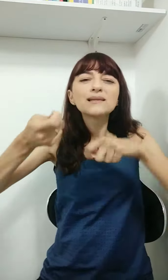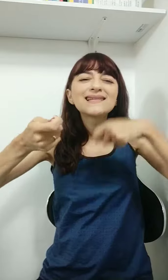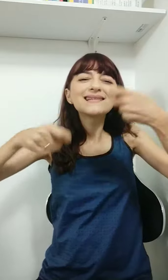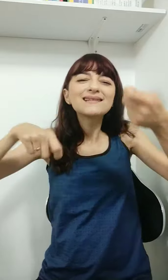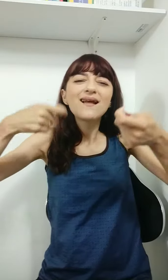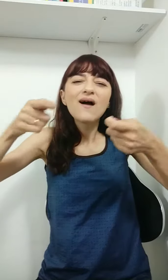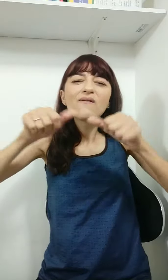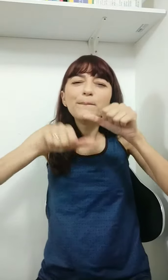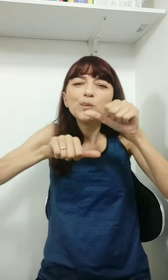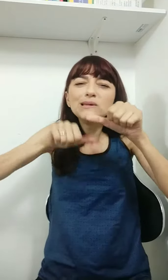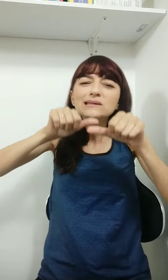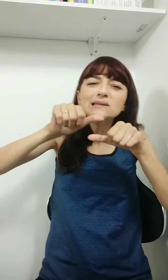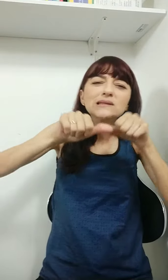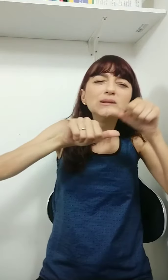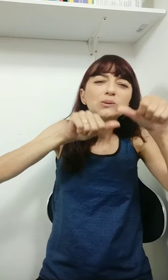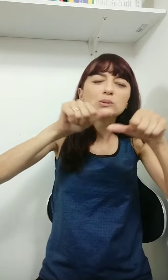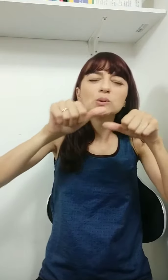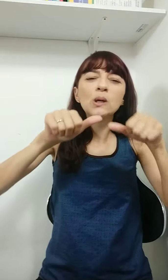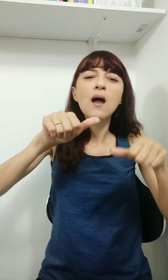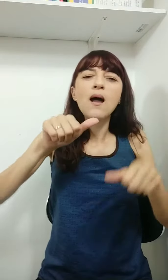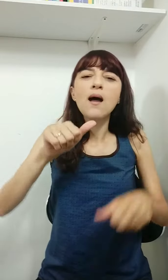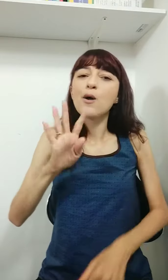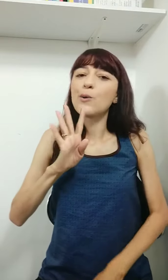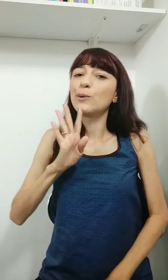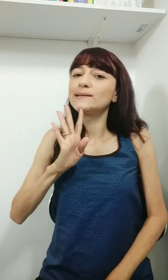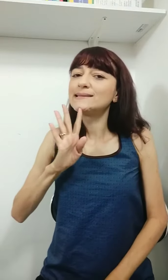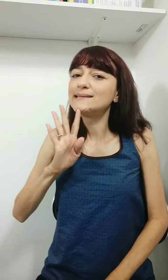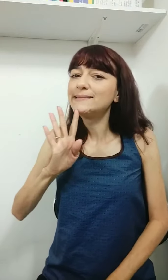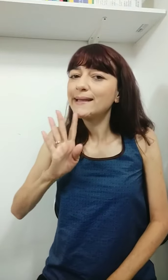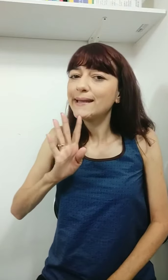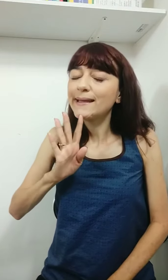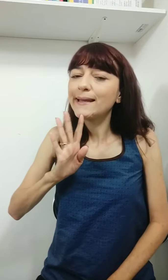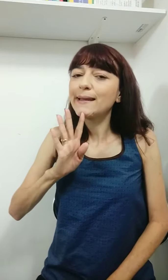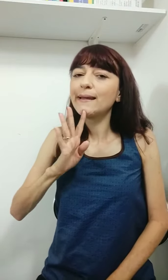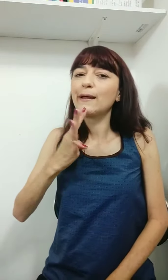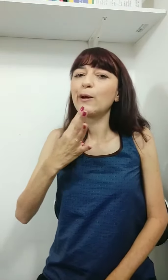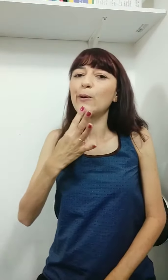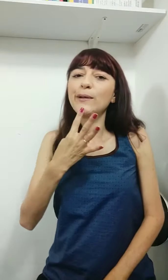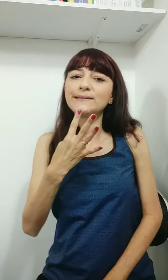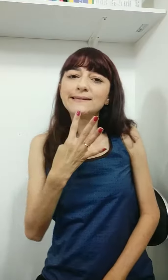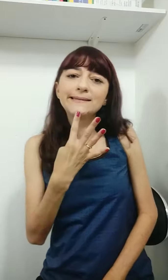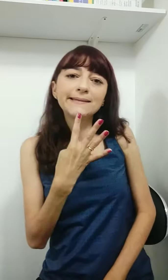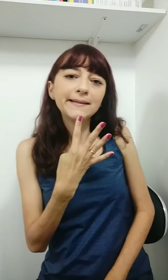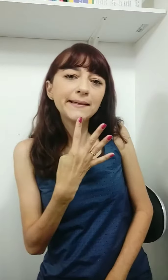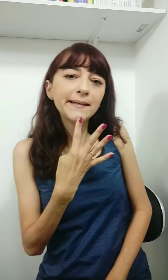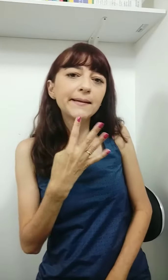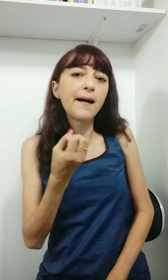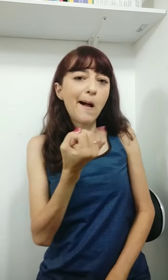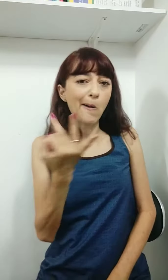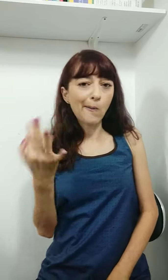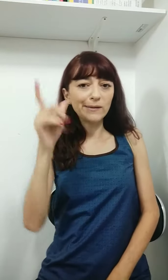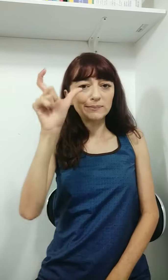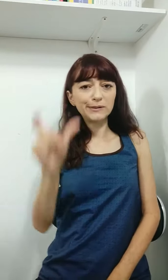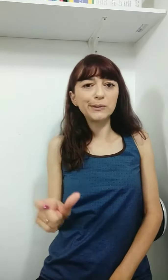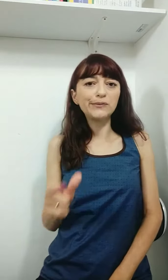Com o tempo, esse sinal de conhecer, é natural que ele tenha pequenas variações. Olha só, às vezes a pessoa faz aqui com a configuração de